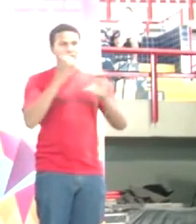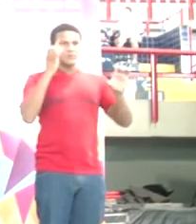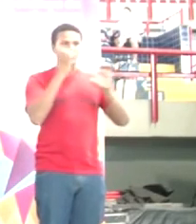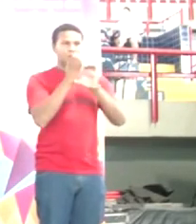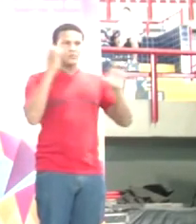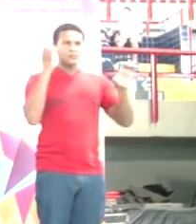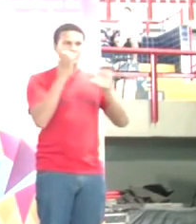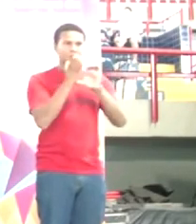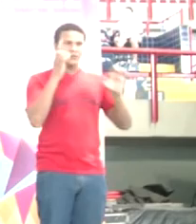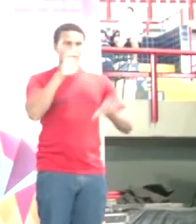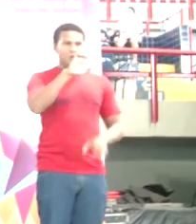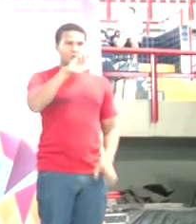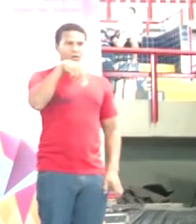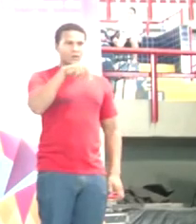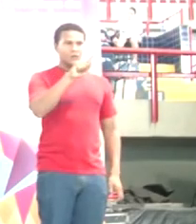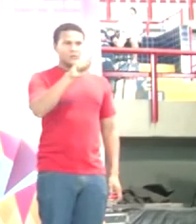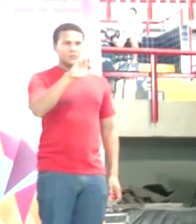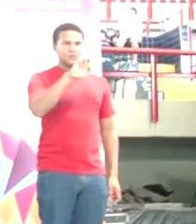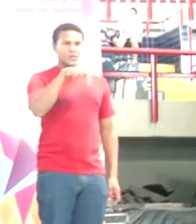3.